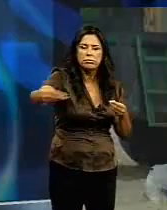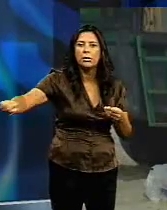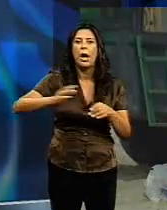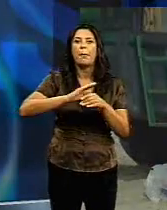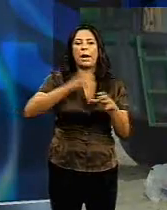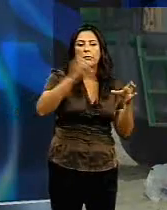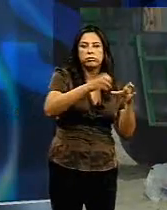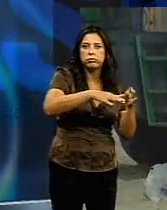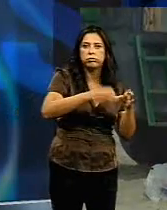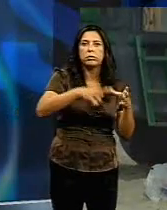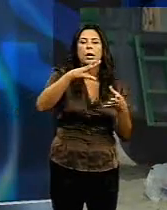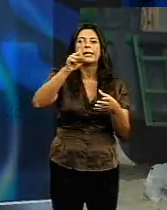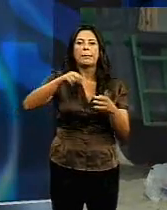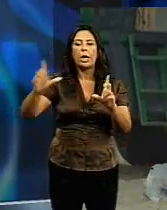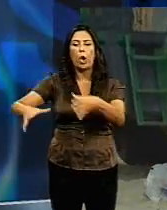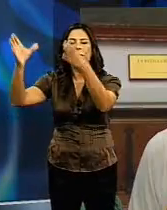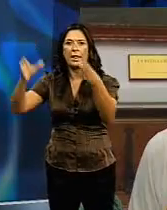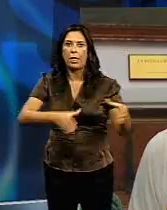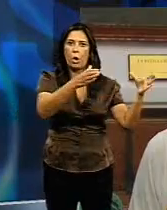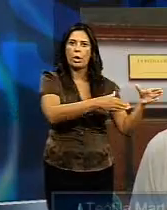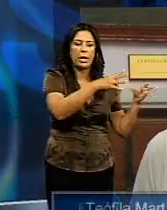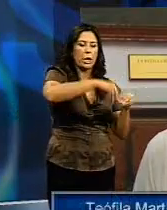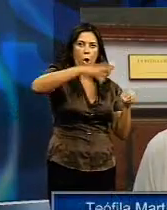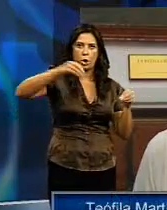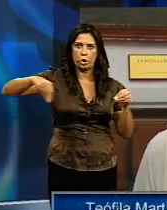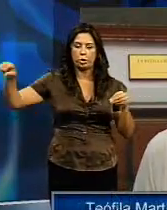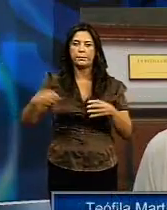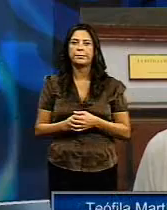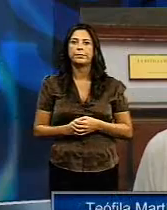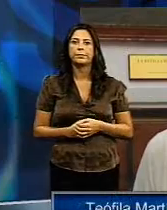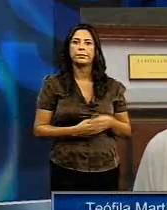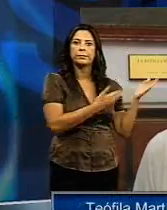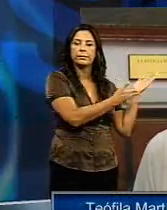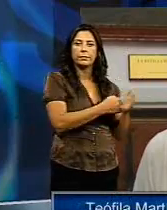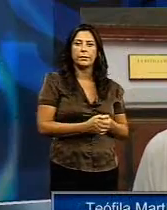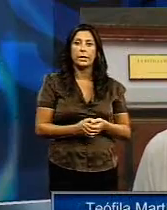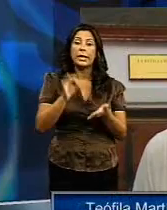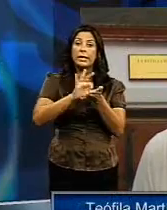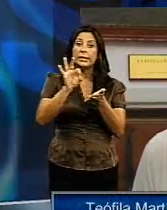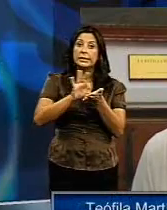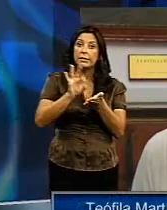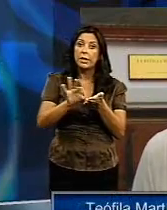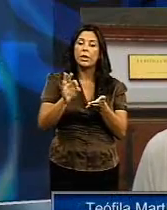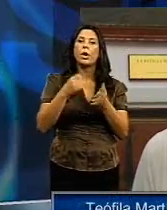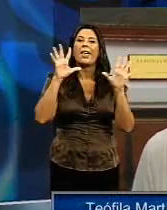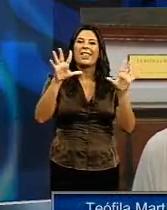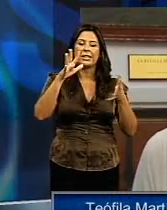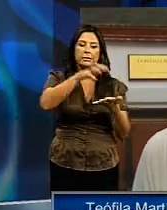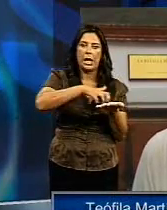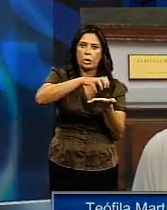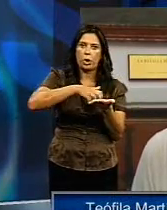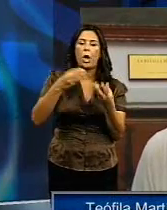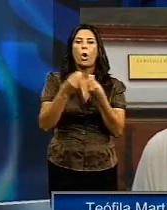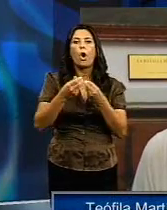conos y ubicación de nuevos contenedores. Ese día el servicio de limpieza de 10 tractores con sus respectivos